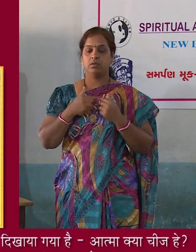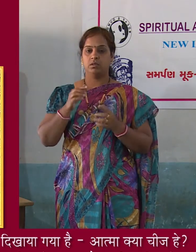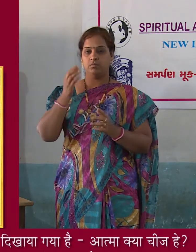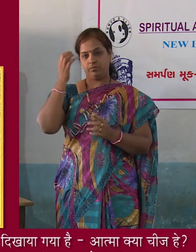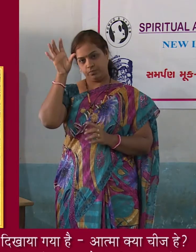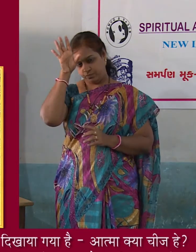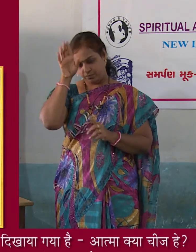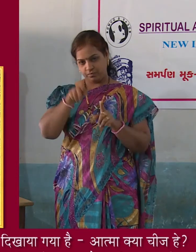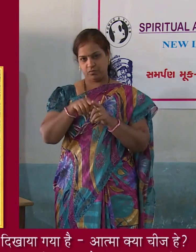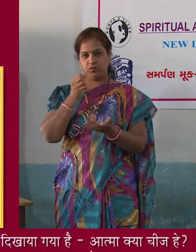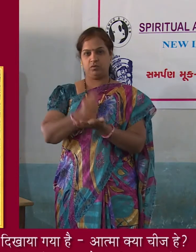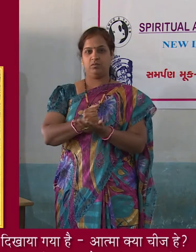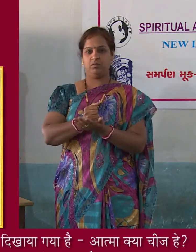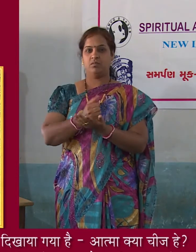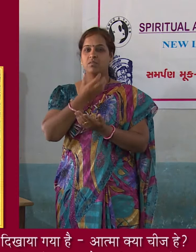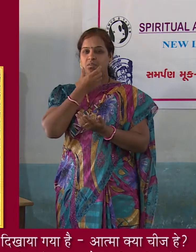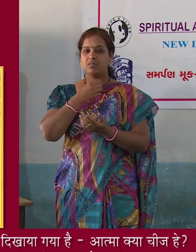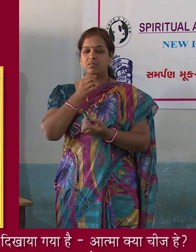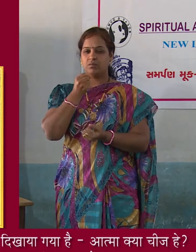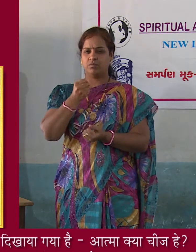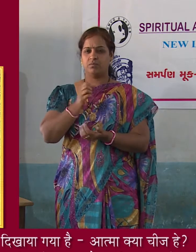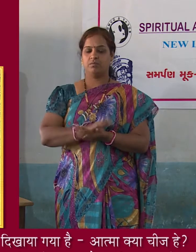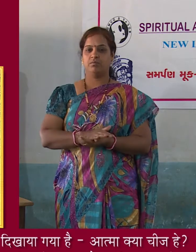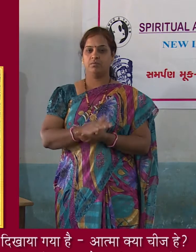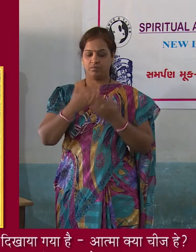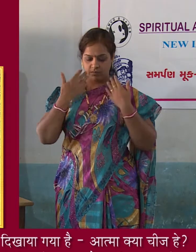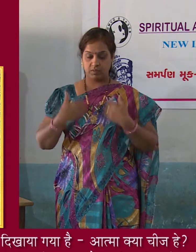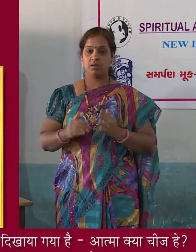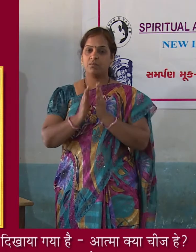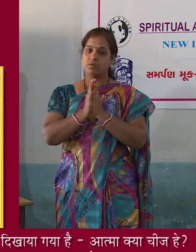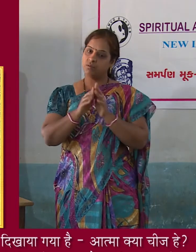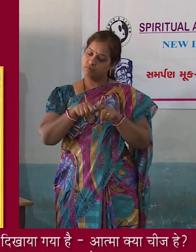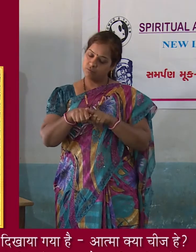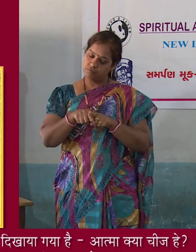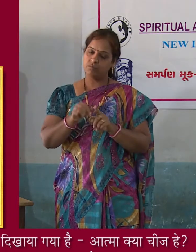समान है, शरीर एक मंदिर के समान है।